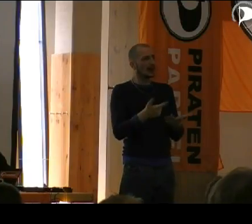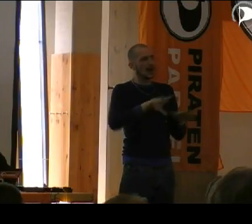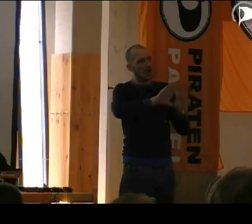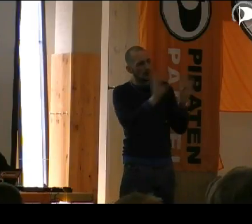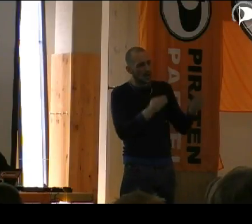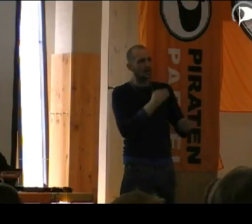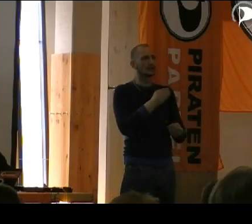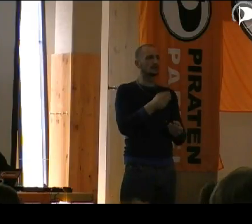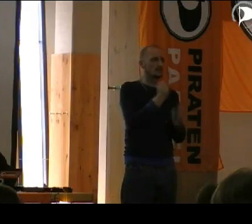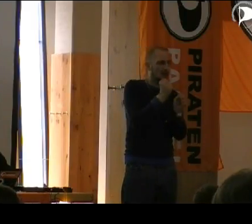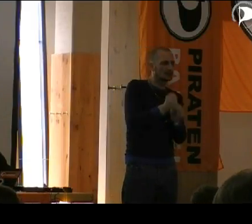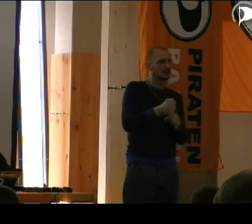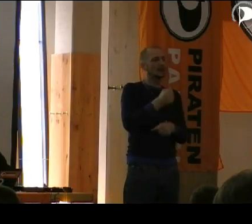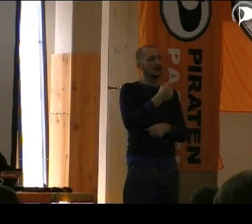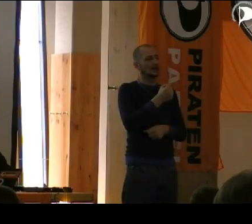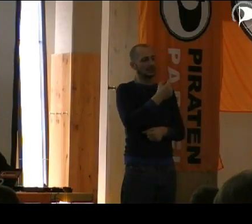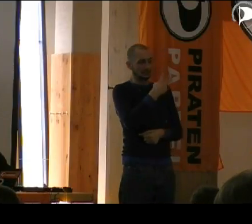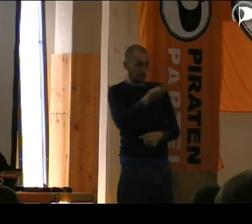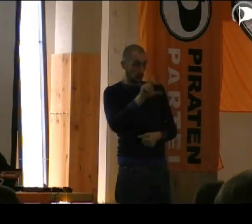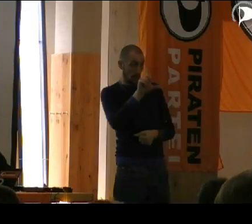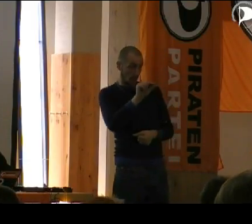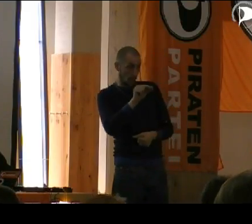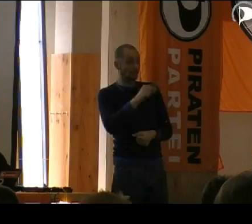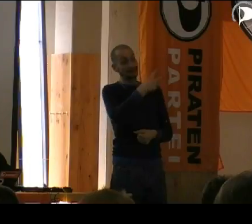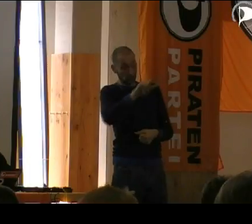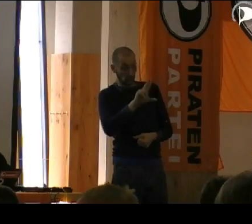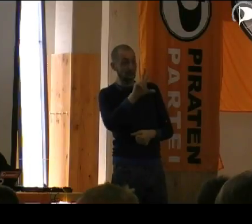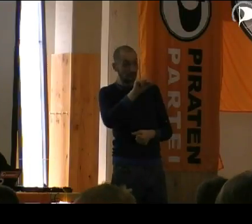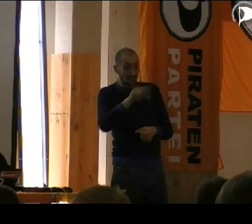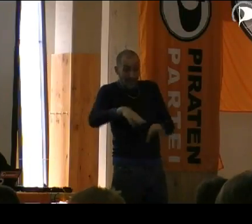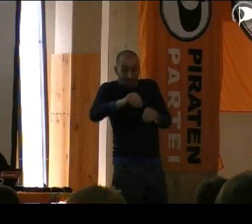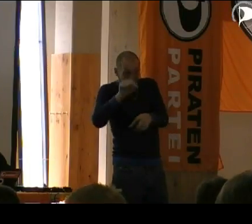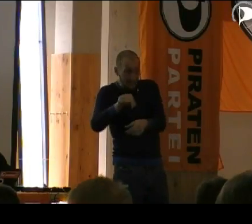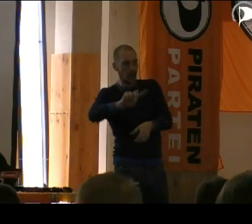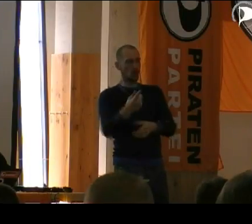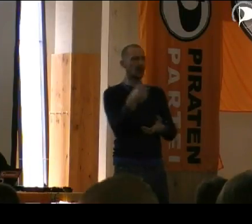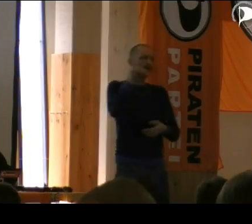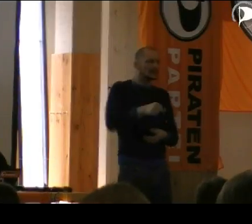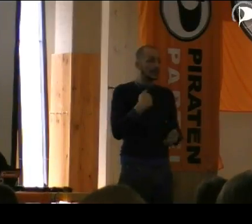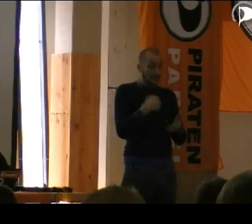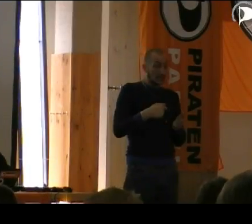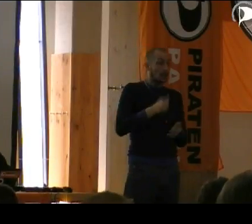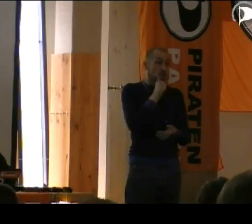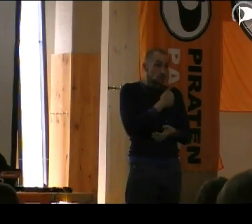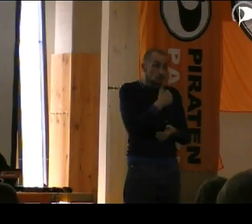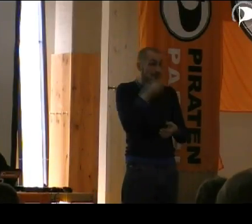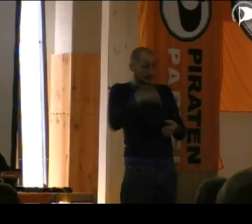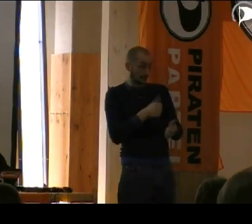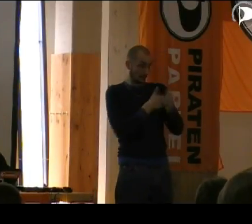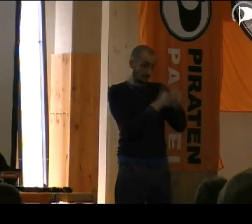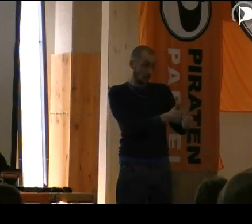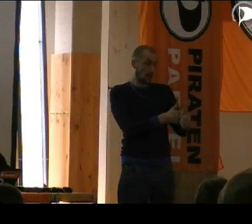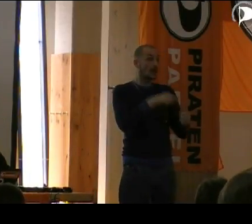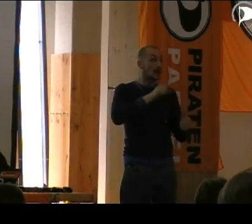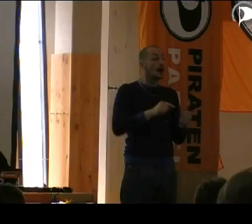aus dem eltern auch schon für die anfänge jetzt muss man natürlich sagen ich habe einen beruf nachgehen muss haben wir dann nicht